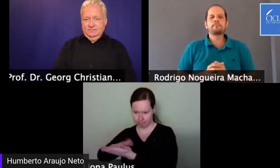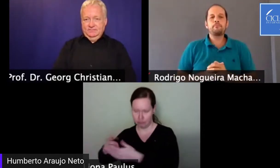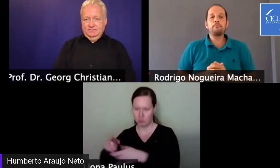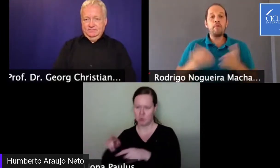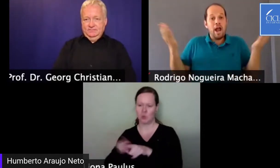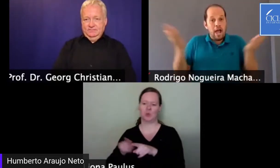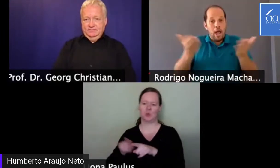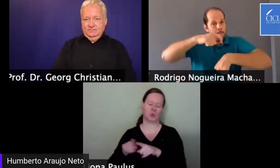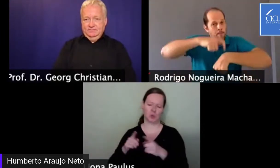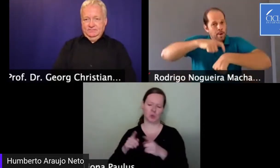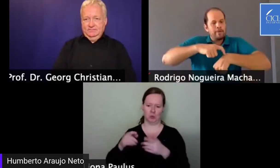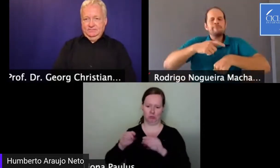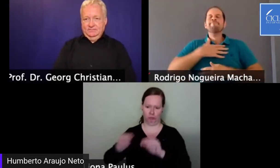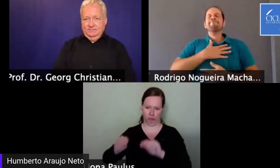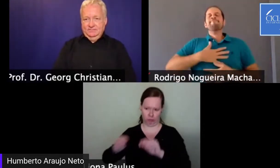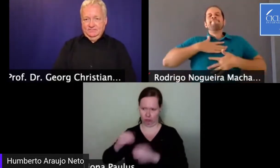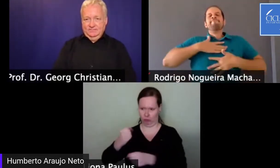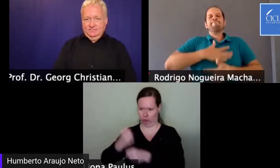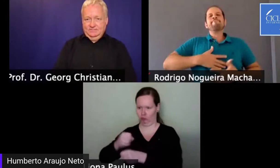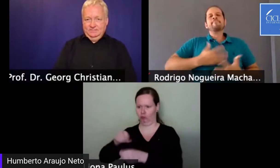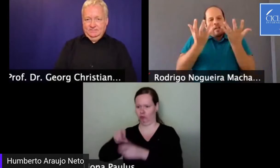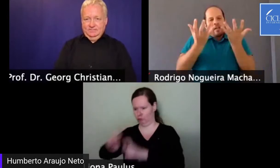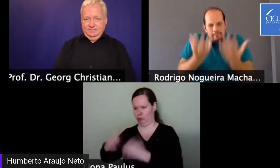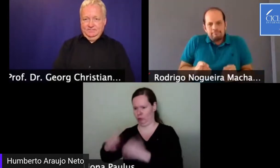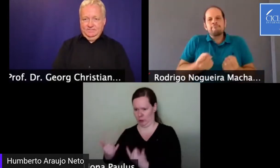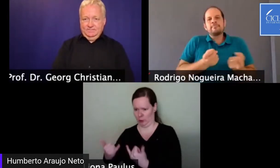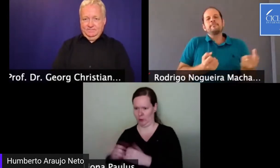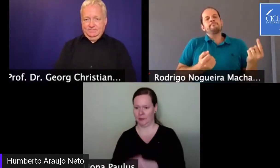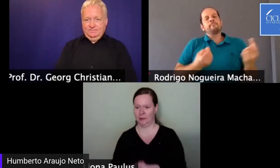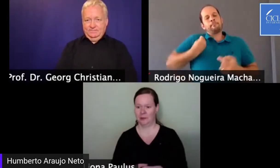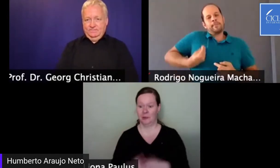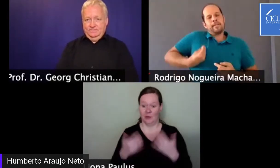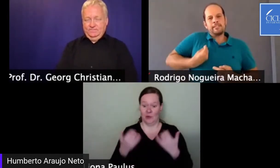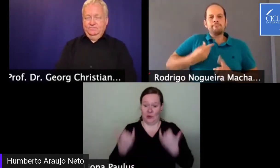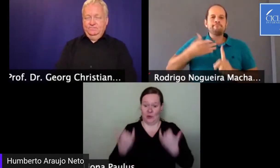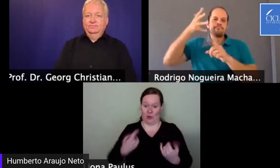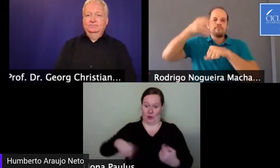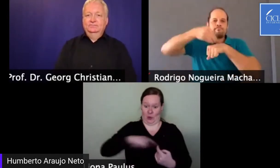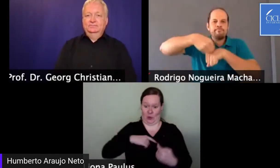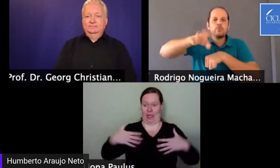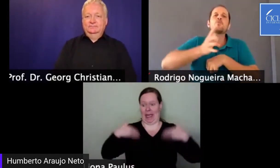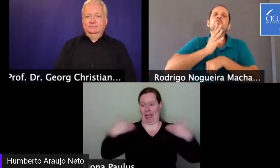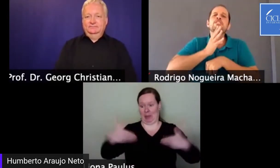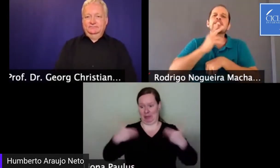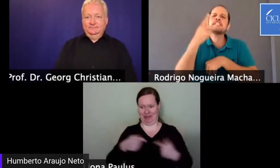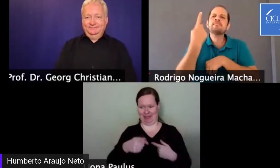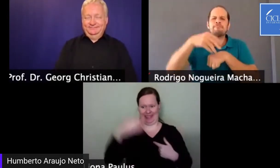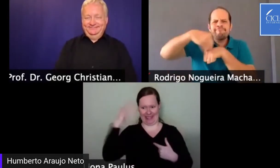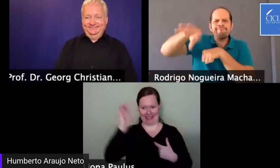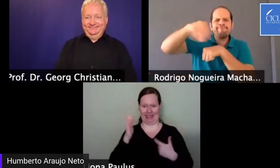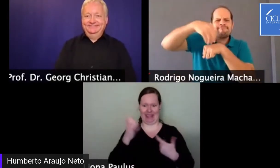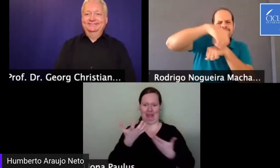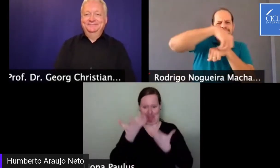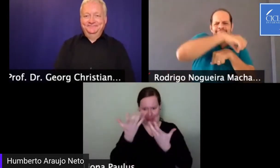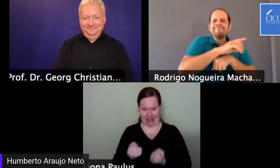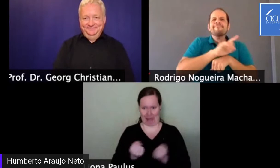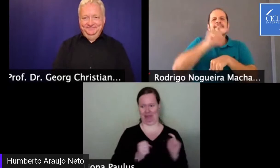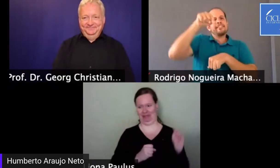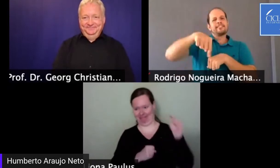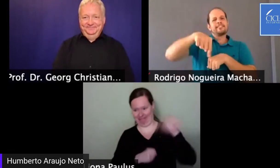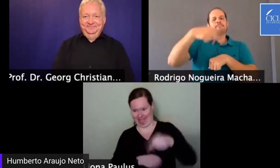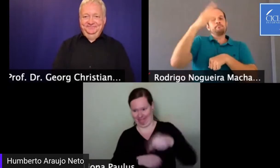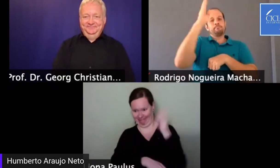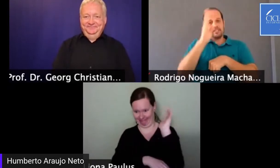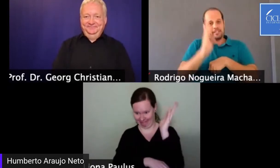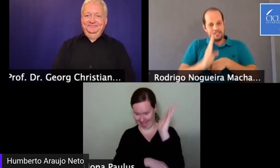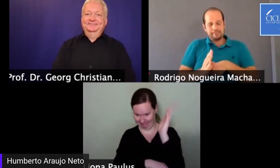todo. Então, nesse momento, quero manifestar minha alegria em estar aqui compartilhando com vocês esse momento. Eu espero que vocês